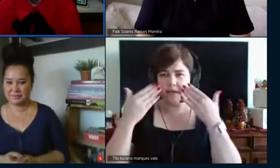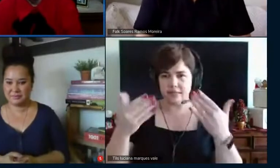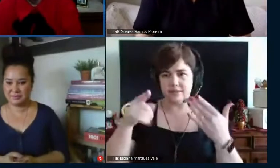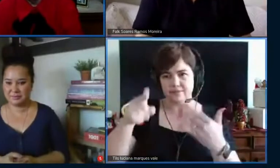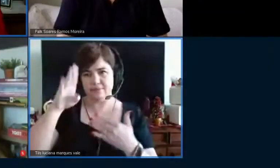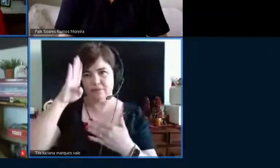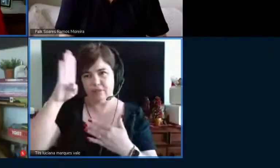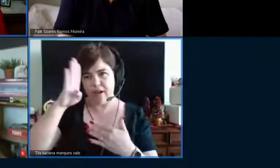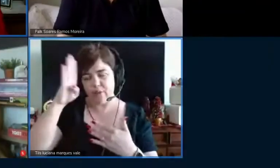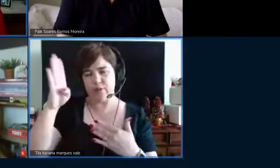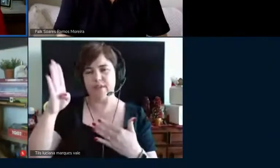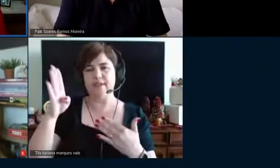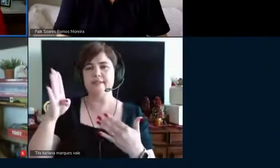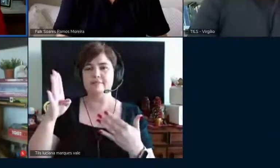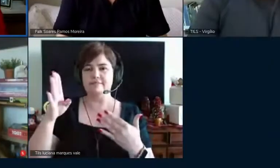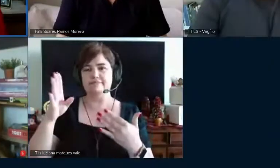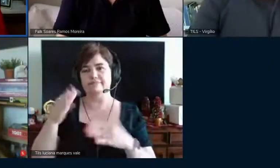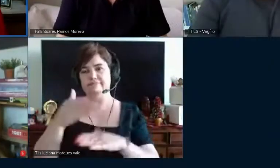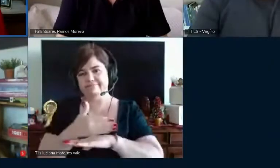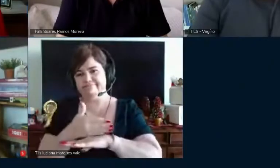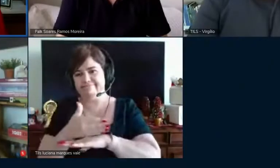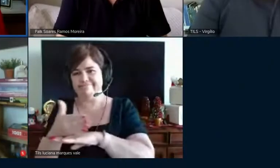Falk levou